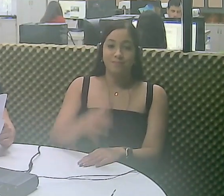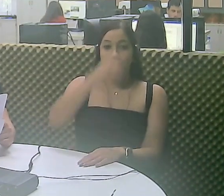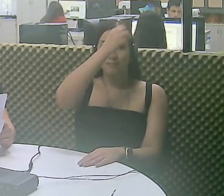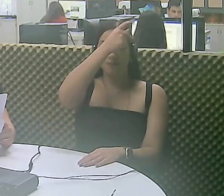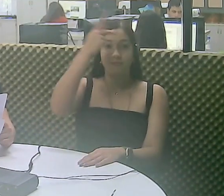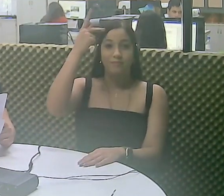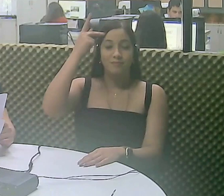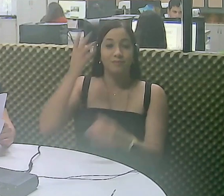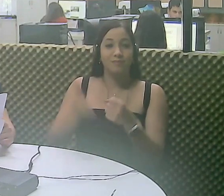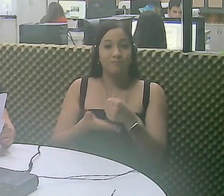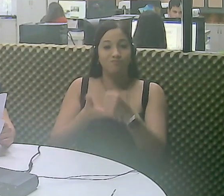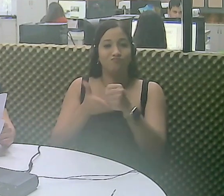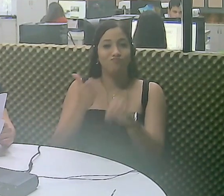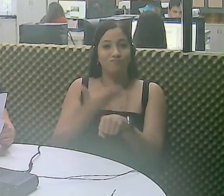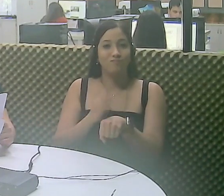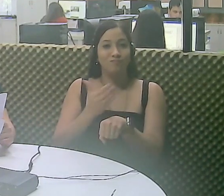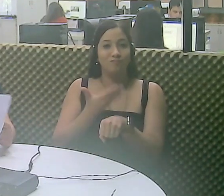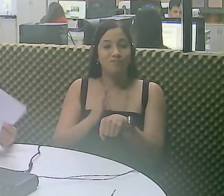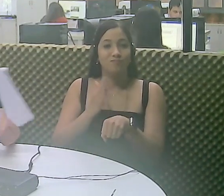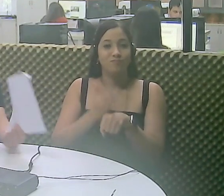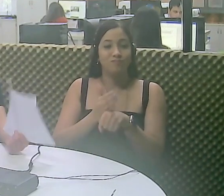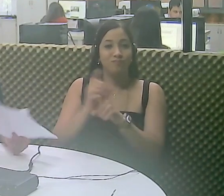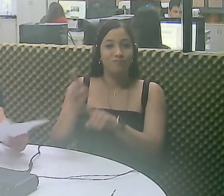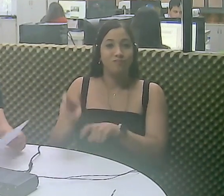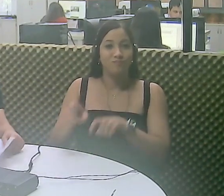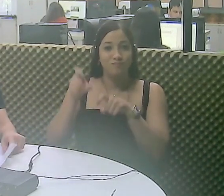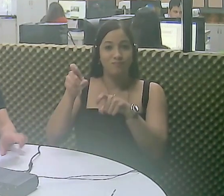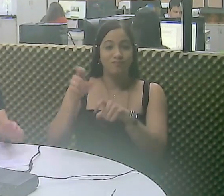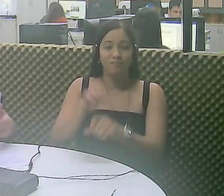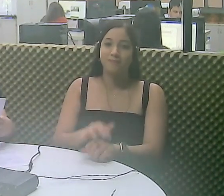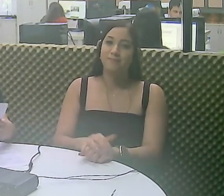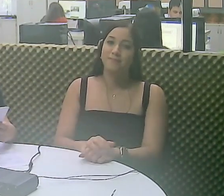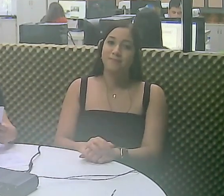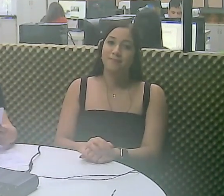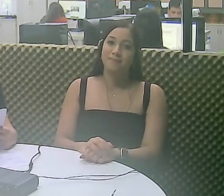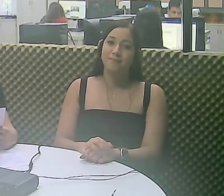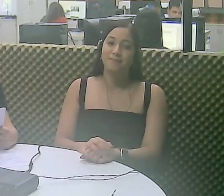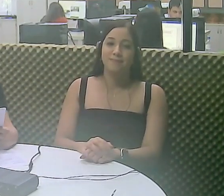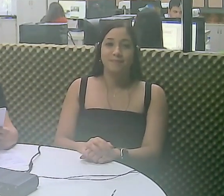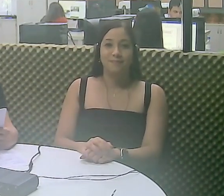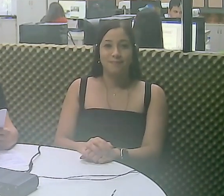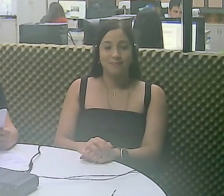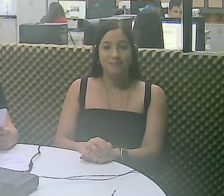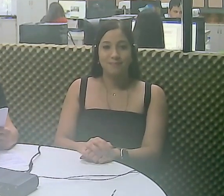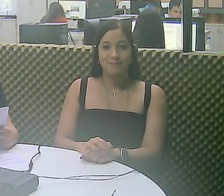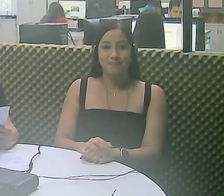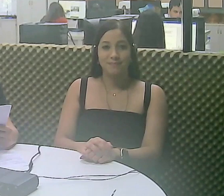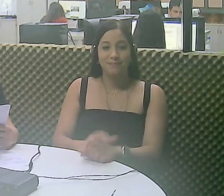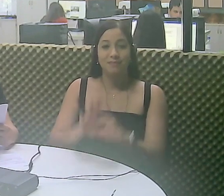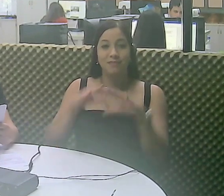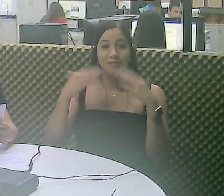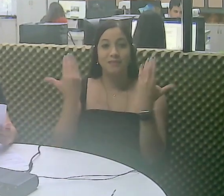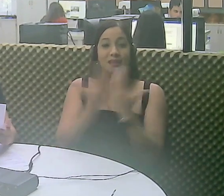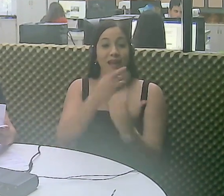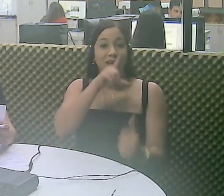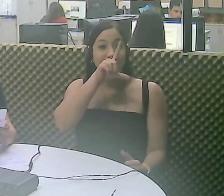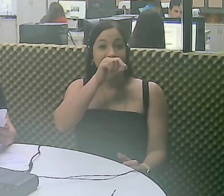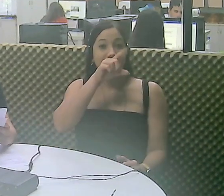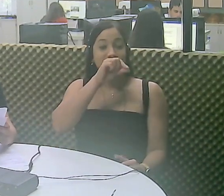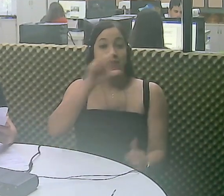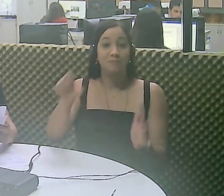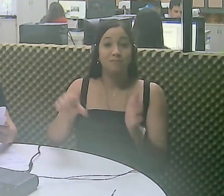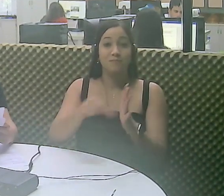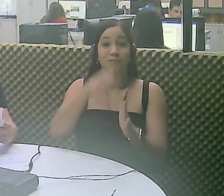Prefeitura apoia treinamento para produtores rurais. E ainda, Parque do Sabiá recebe